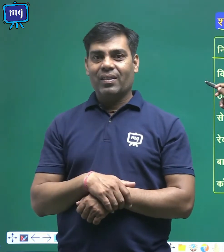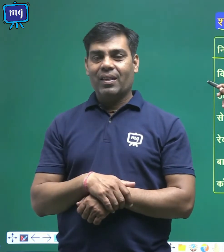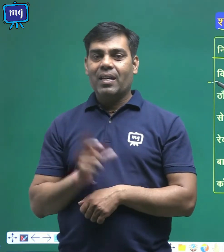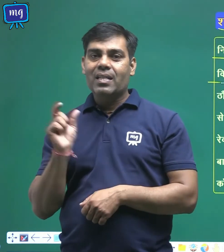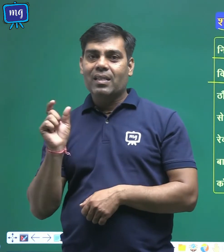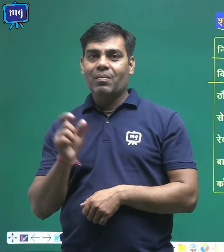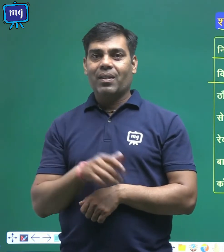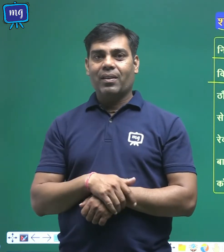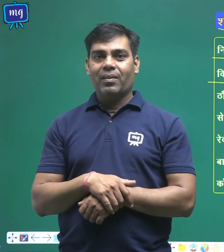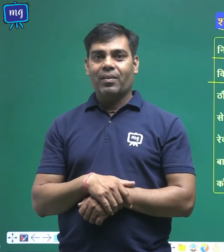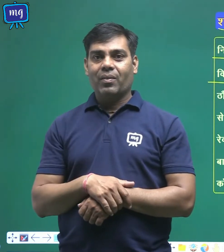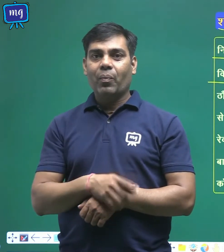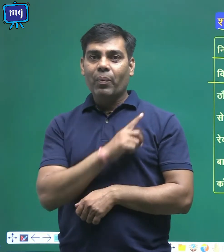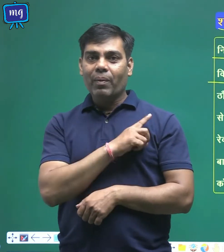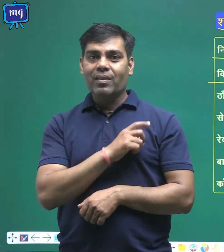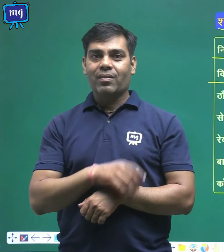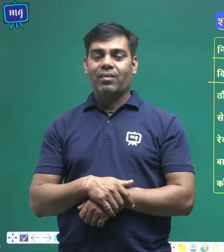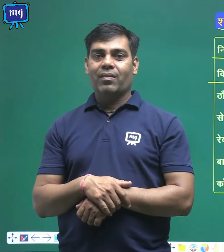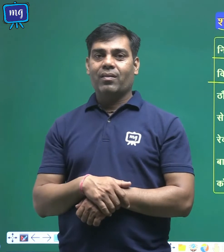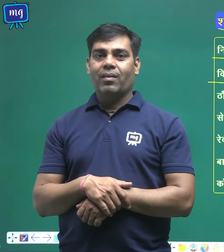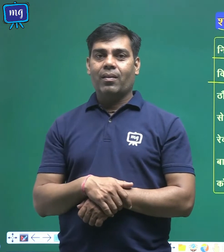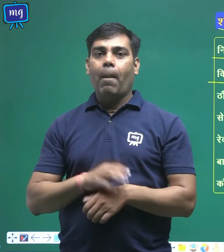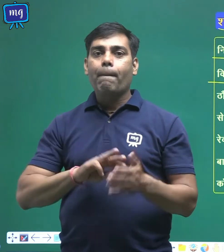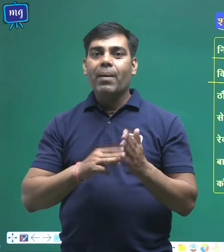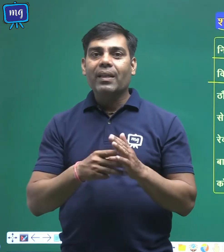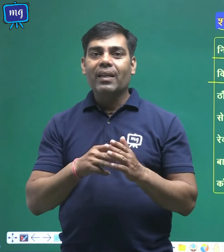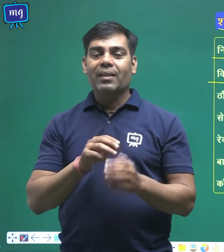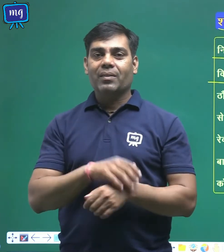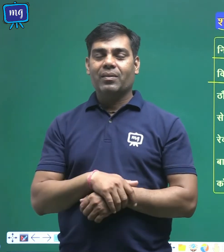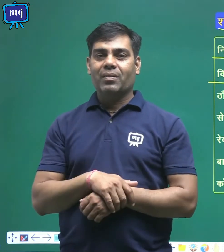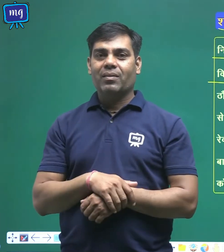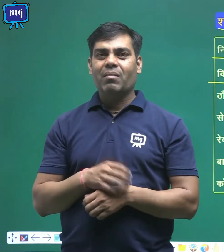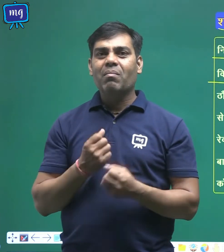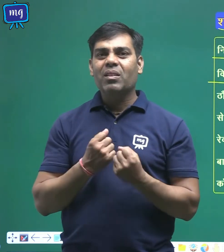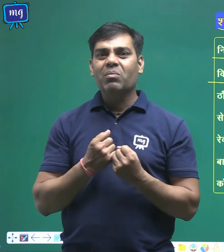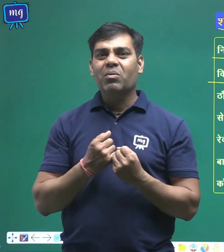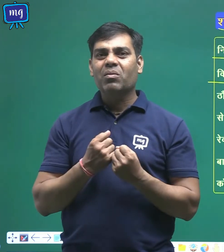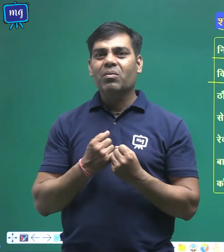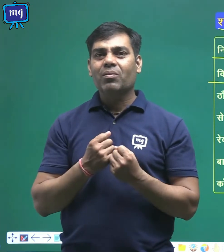शब्द है विवश, अर्थ है मजबूर।